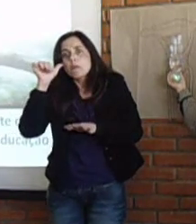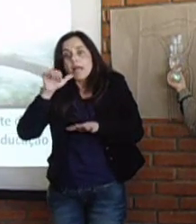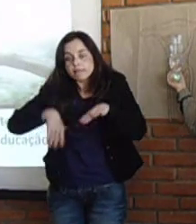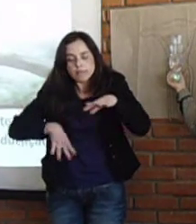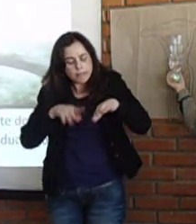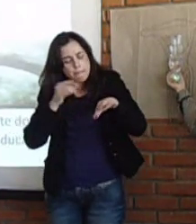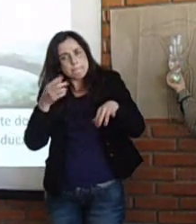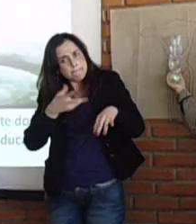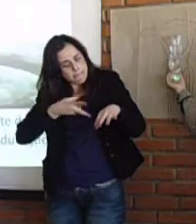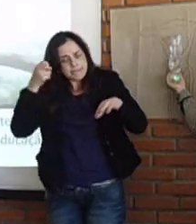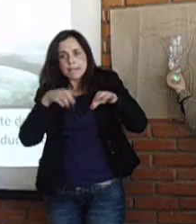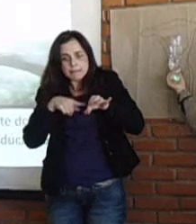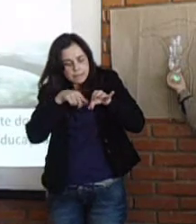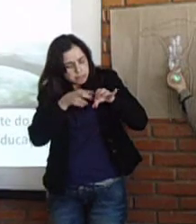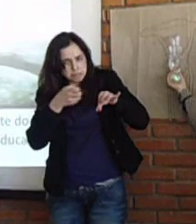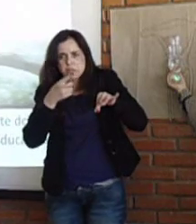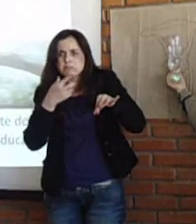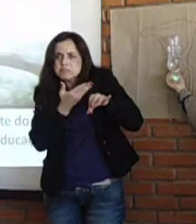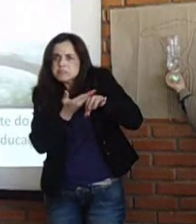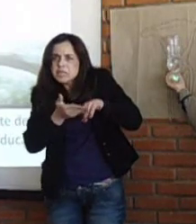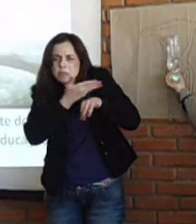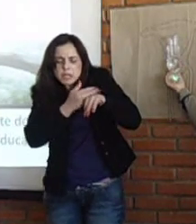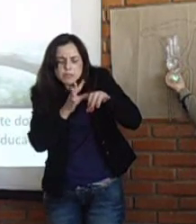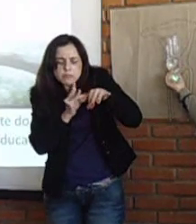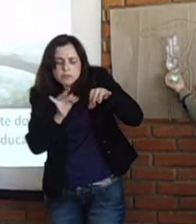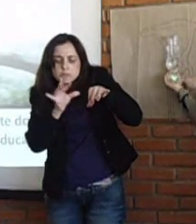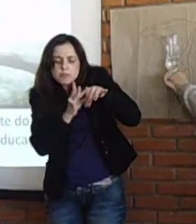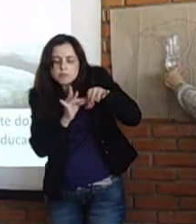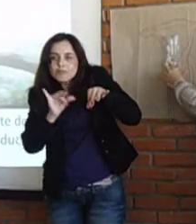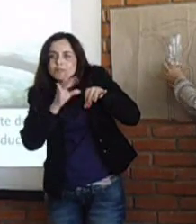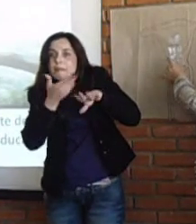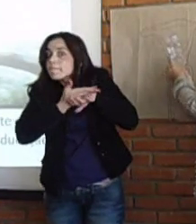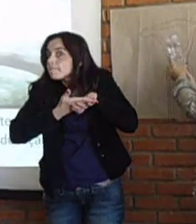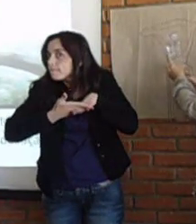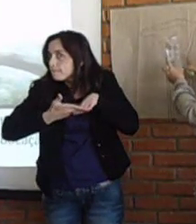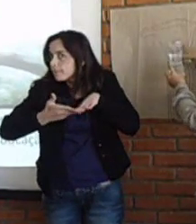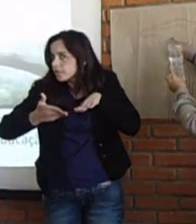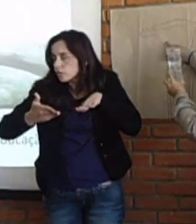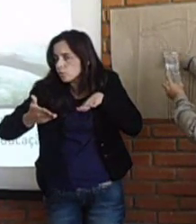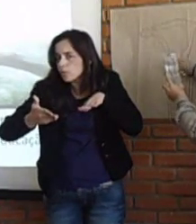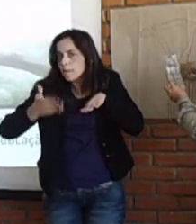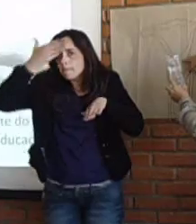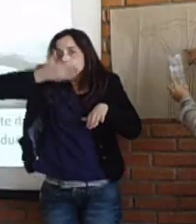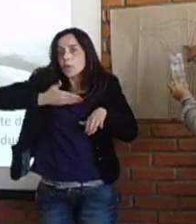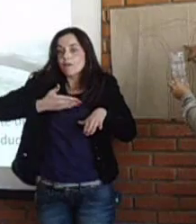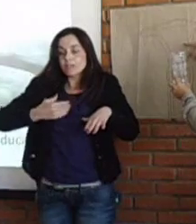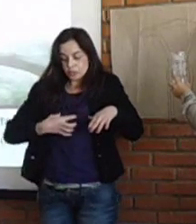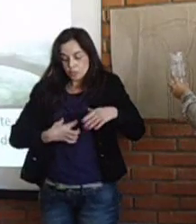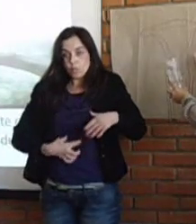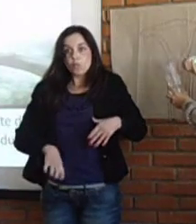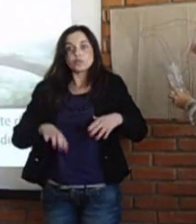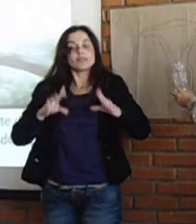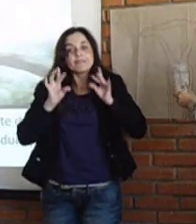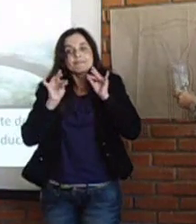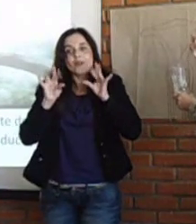higiene, parecendo uma clara de ovo. Começa meio turva e vai ficando bem clarinha, mostrando que o útero está úmido,